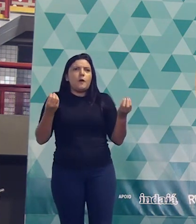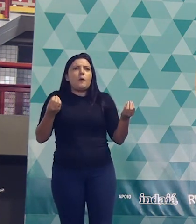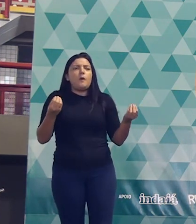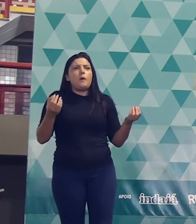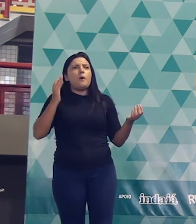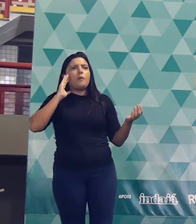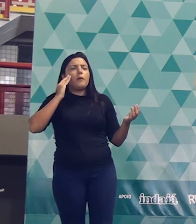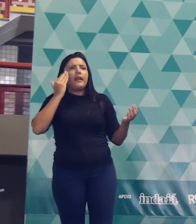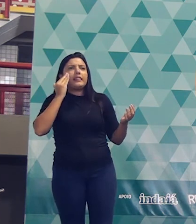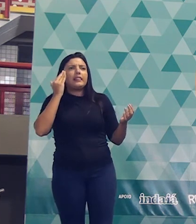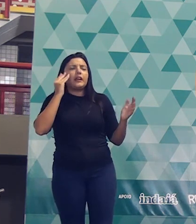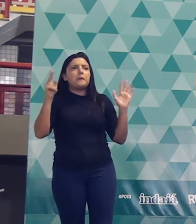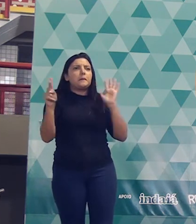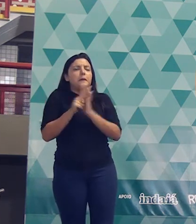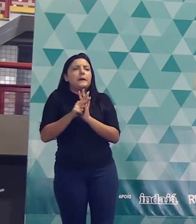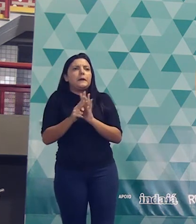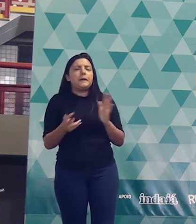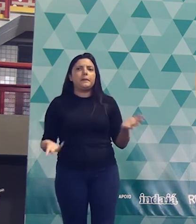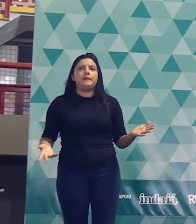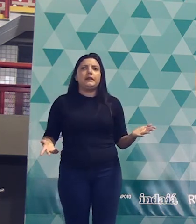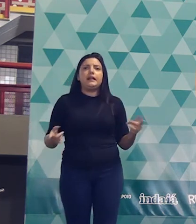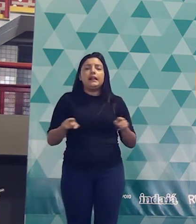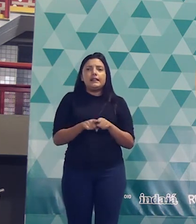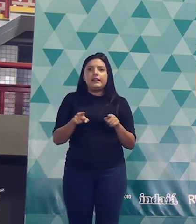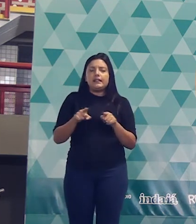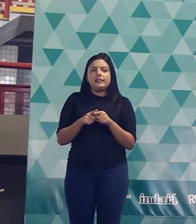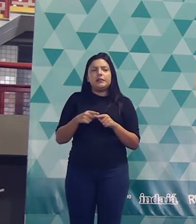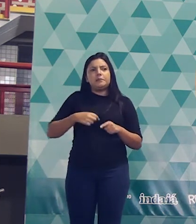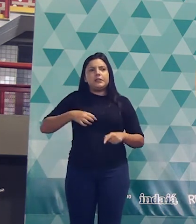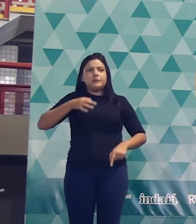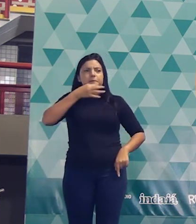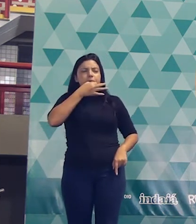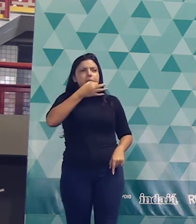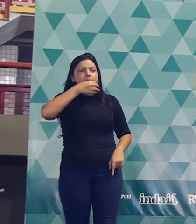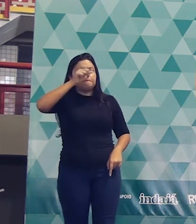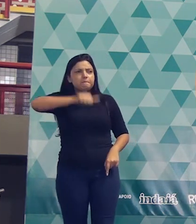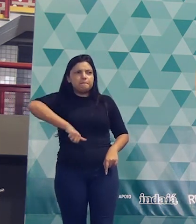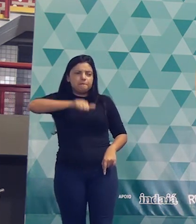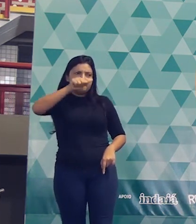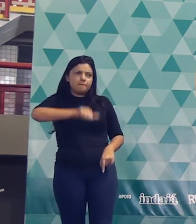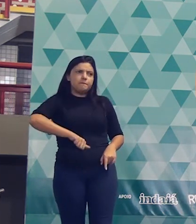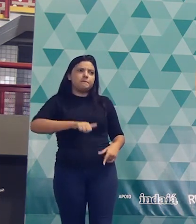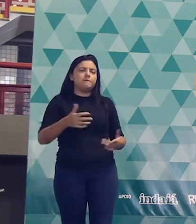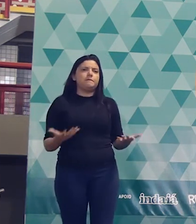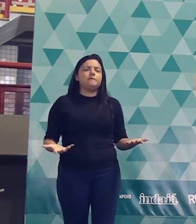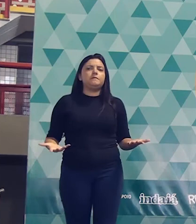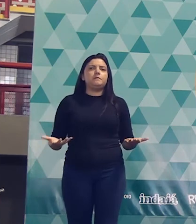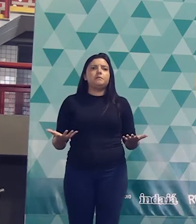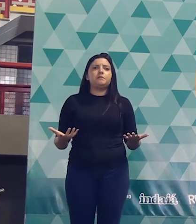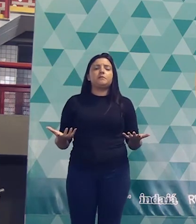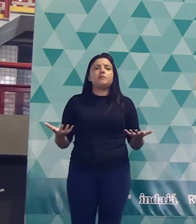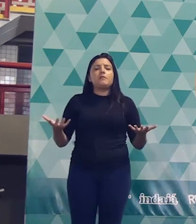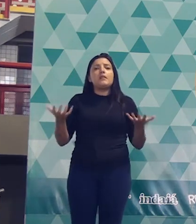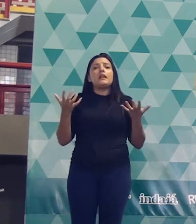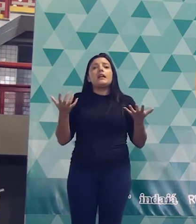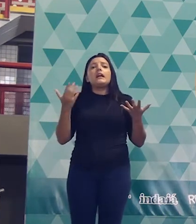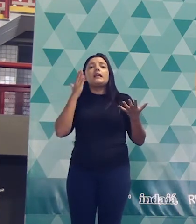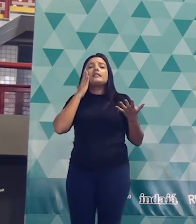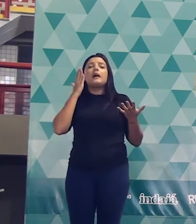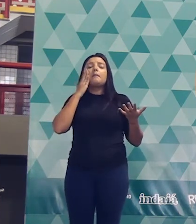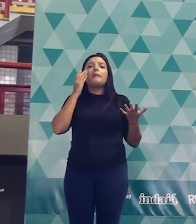tem e interpreta a partir de onde os pés pisam. Ele quer dizer o que aqui,